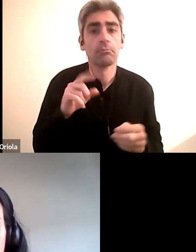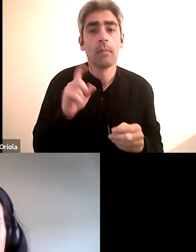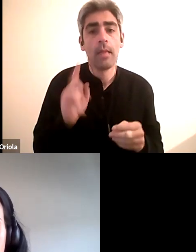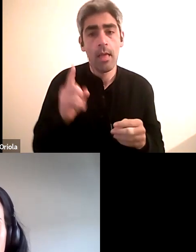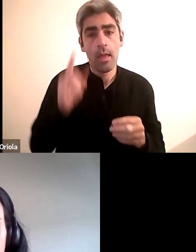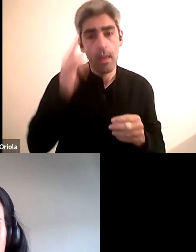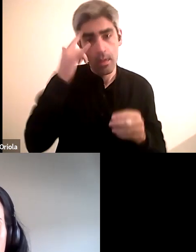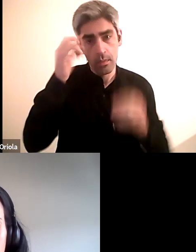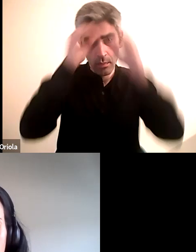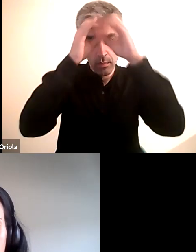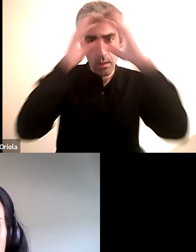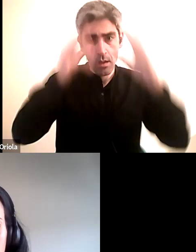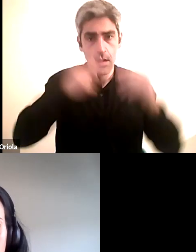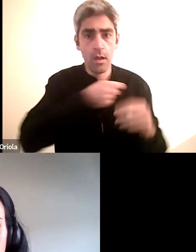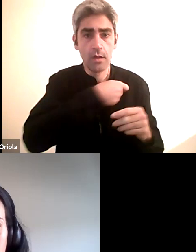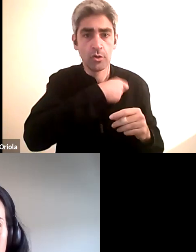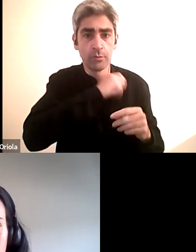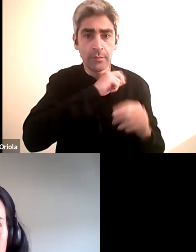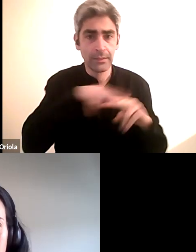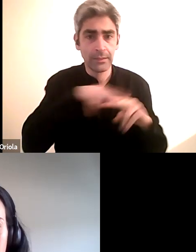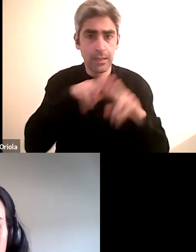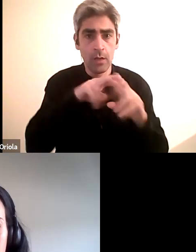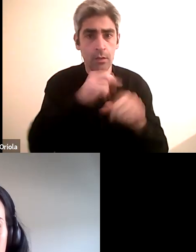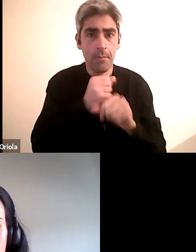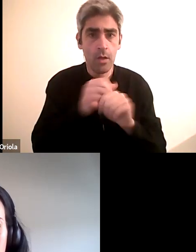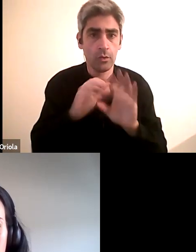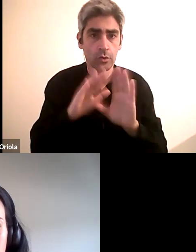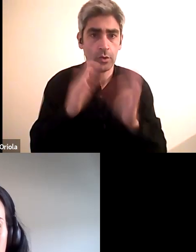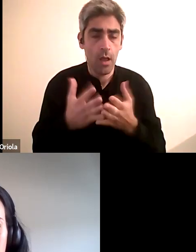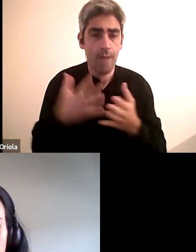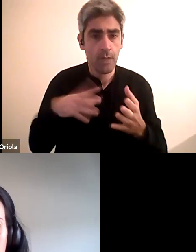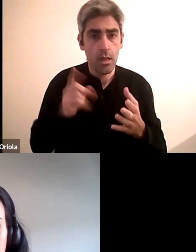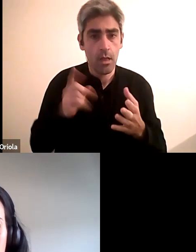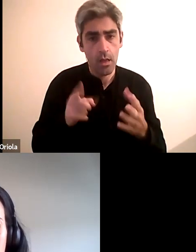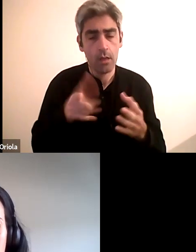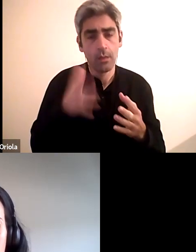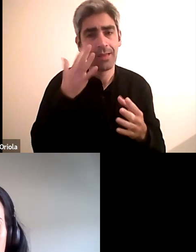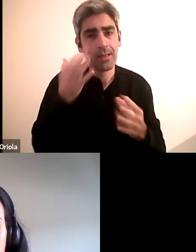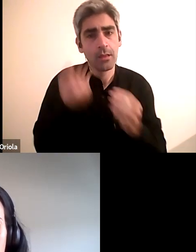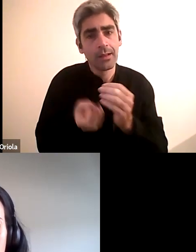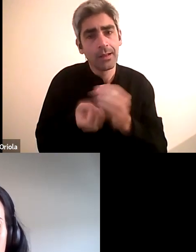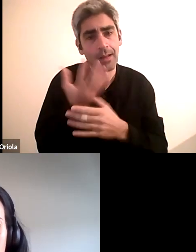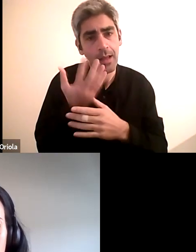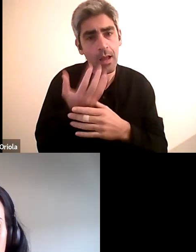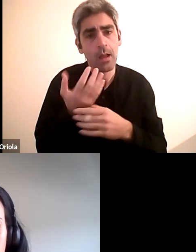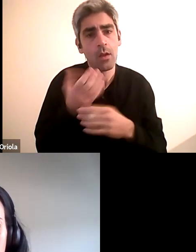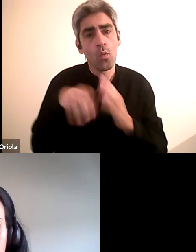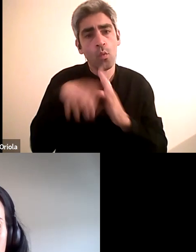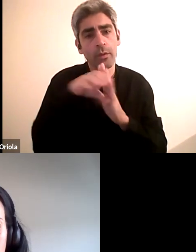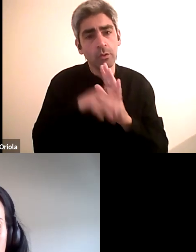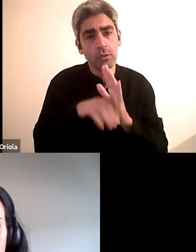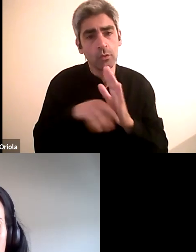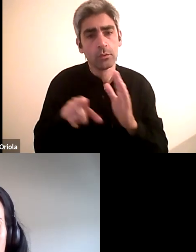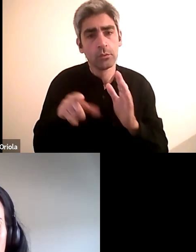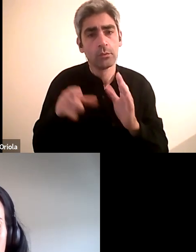ideia da Inspeção de Trabalho, em geral, a Inspeção de Trabalho tenta que haja condições e, portanto, agora